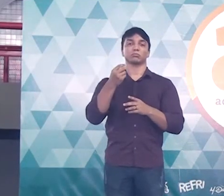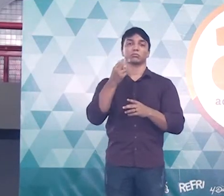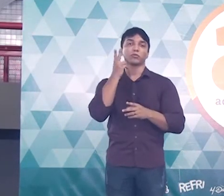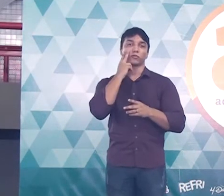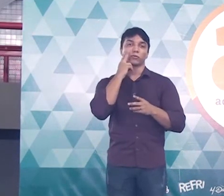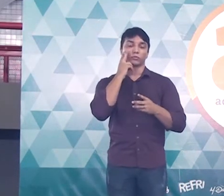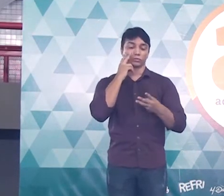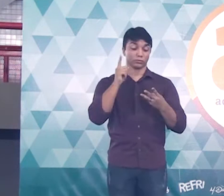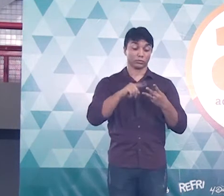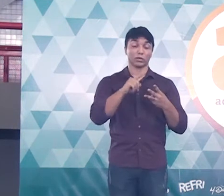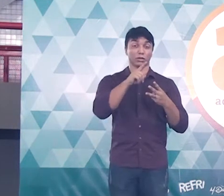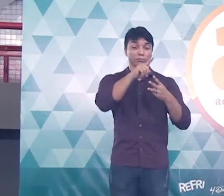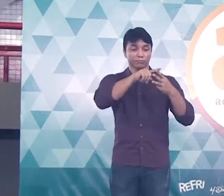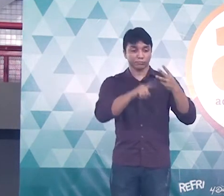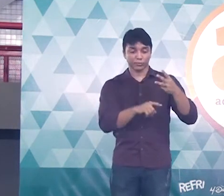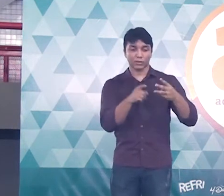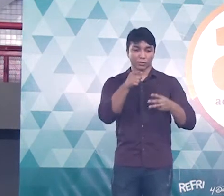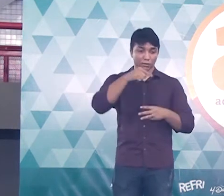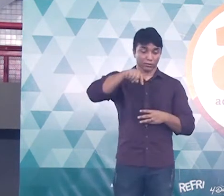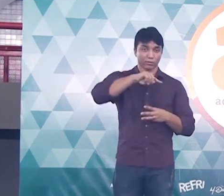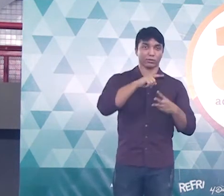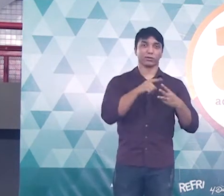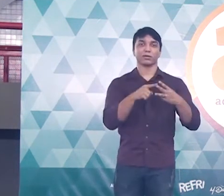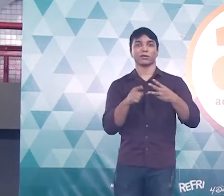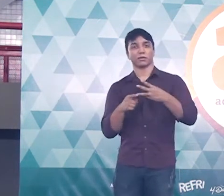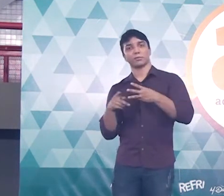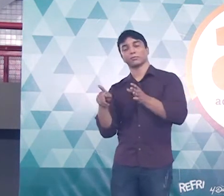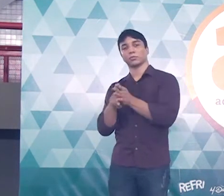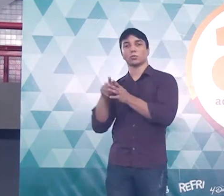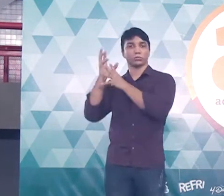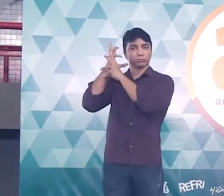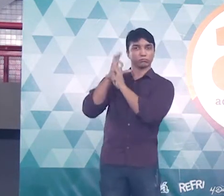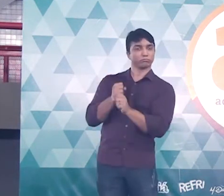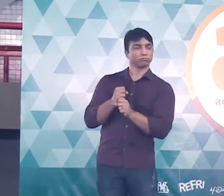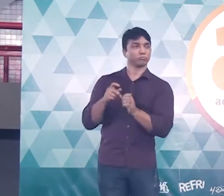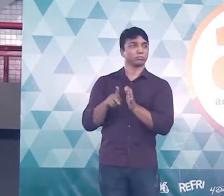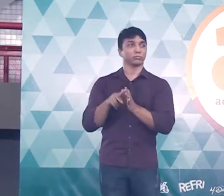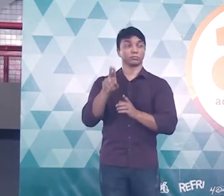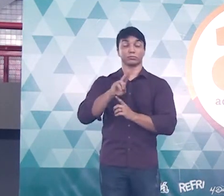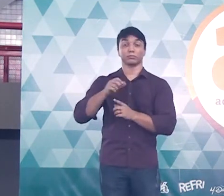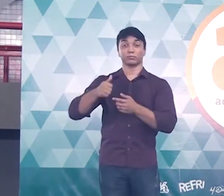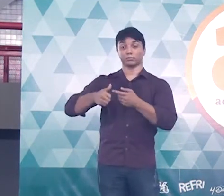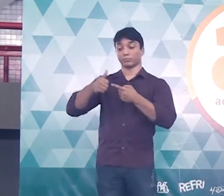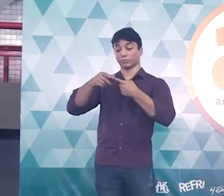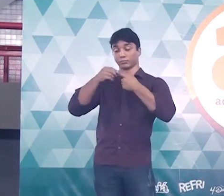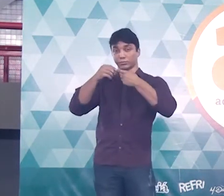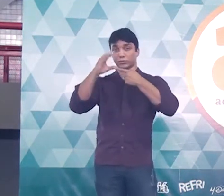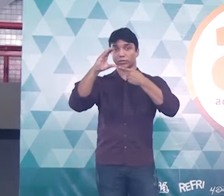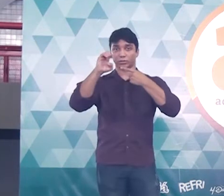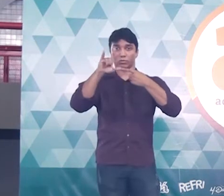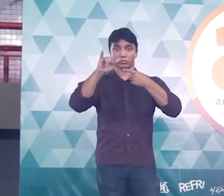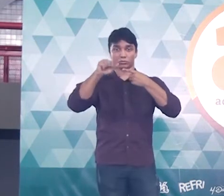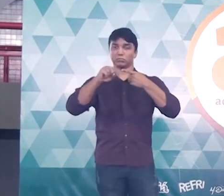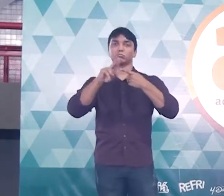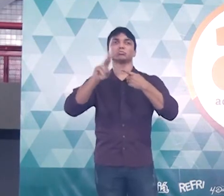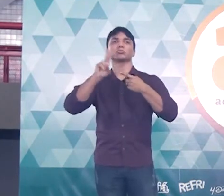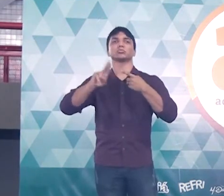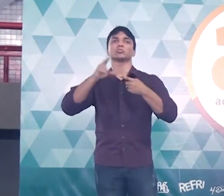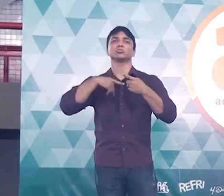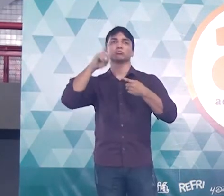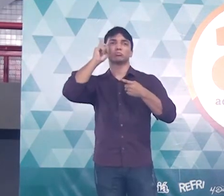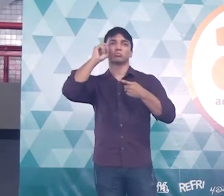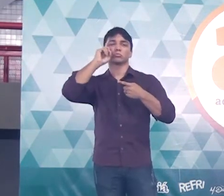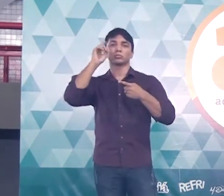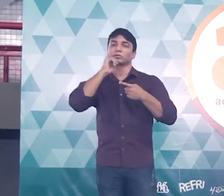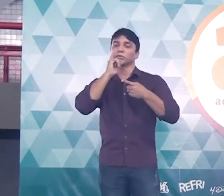caso dessas 3 escalas, é uma relação histórica que nós temos. Primeiro, Celsius. É o que a gente usa no dia a dia. Você não vai chegar